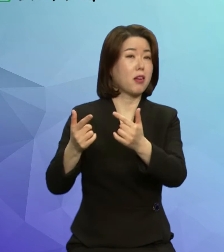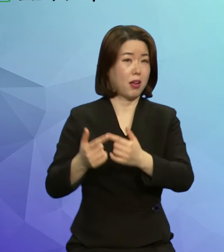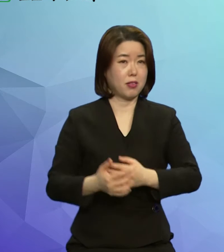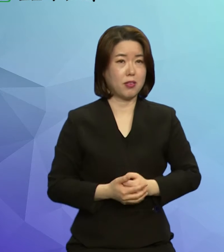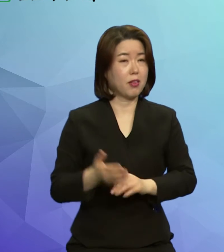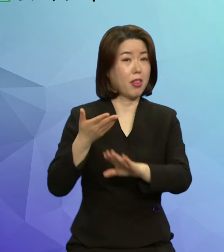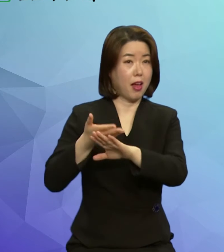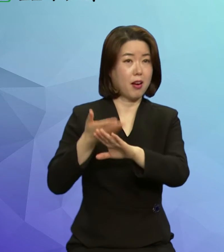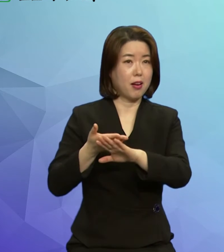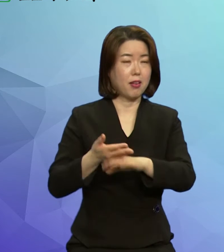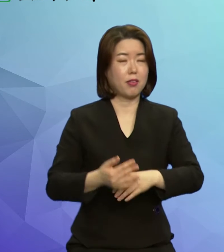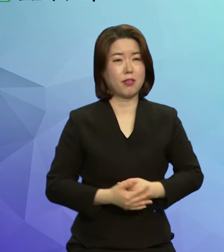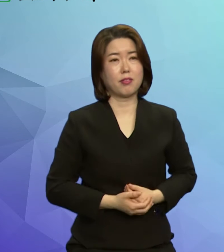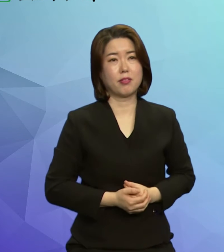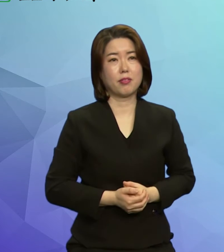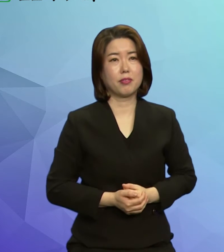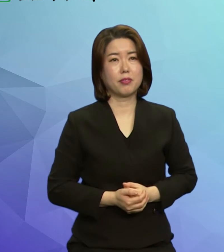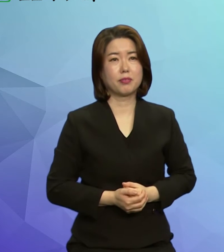아니죠.